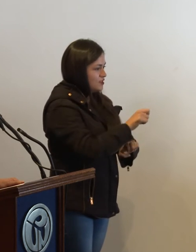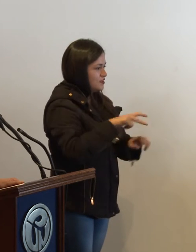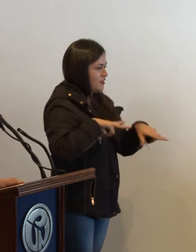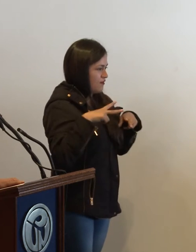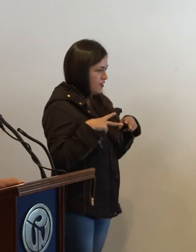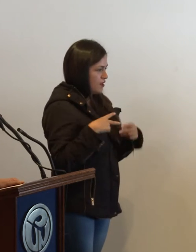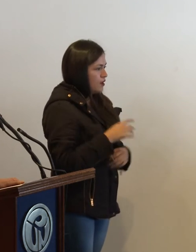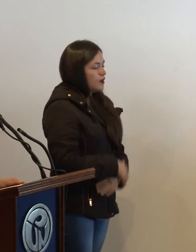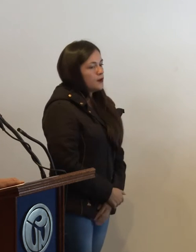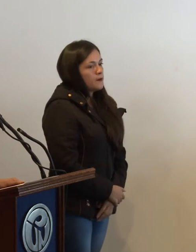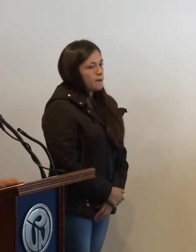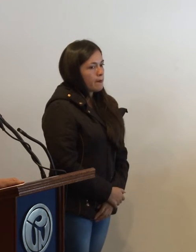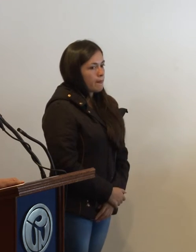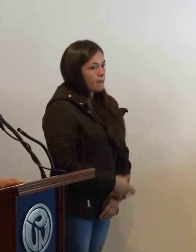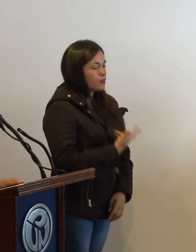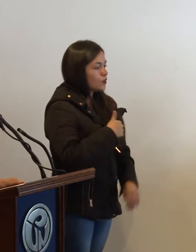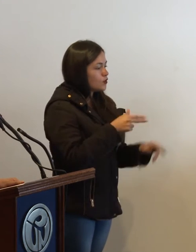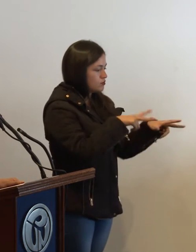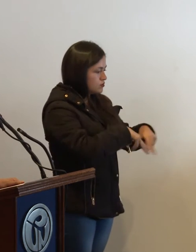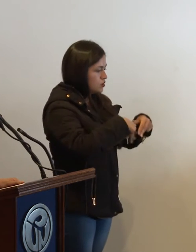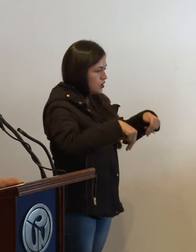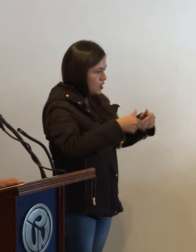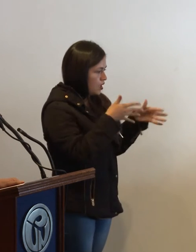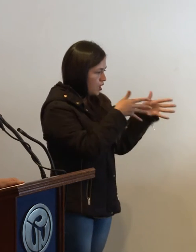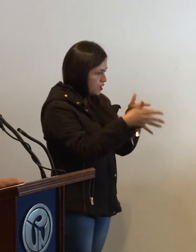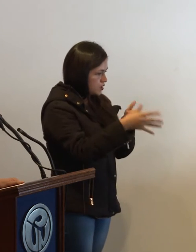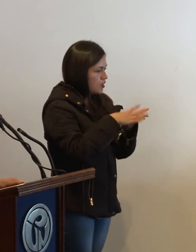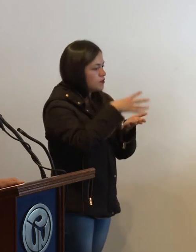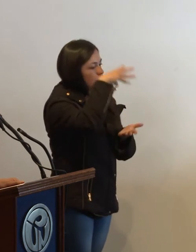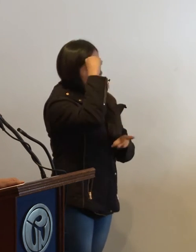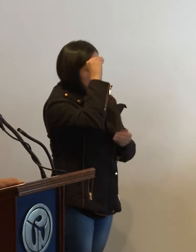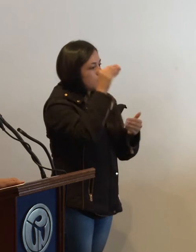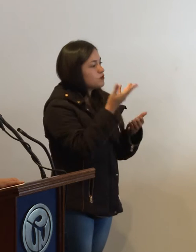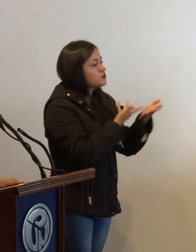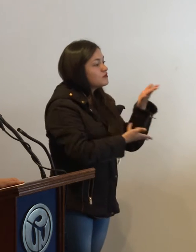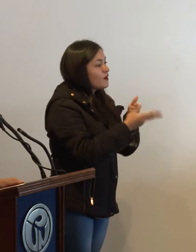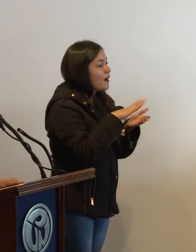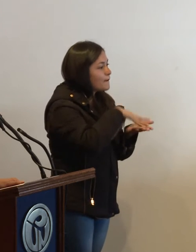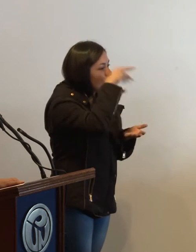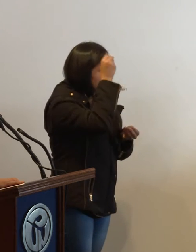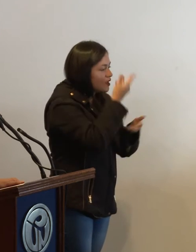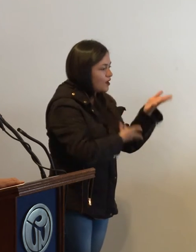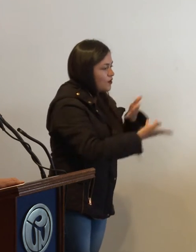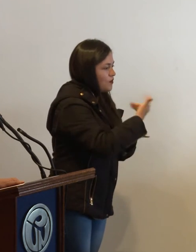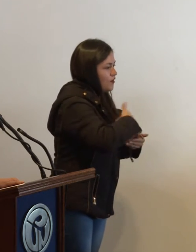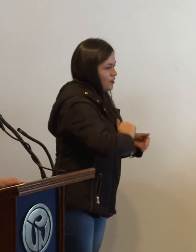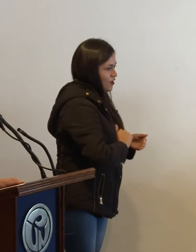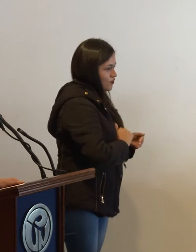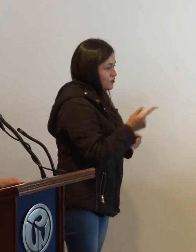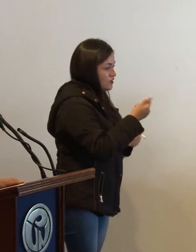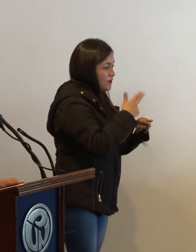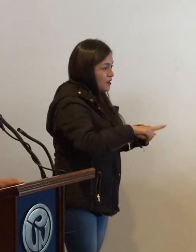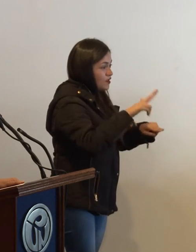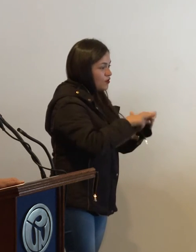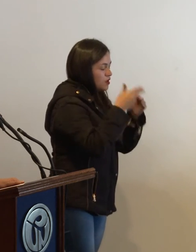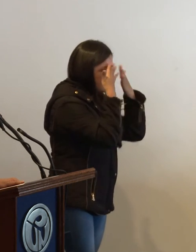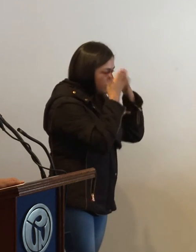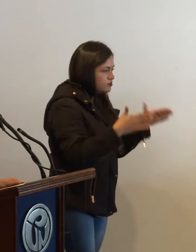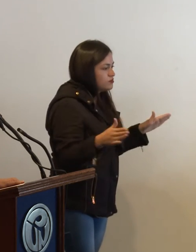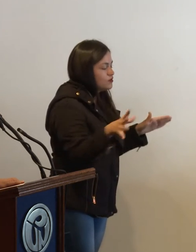en solidaridad aprendemos y enseñamos a reconciliarnos entre nosotros y con naturaleza, abriendo espacios a